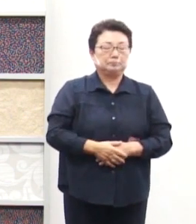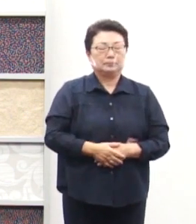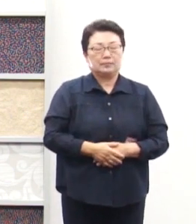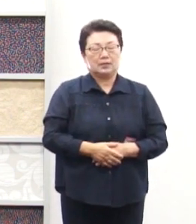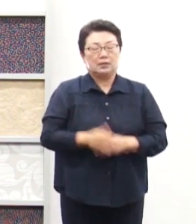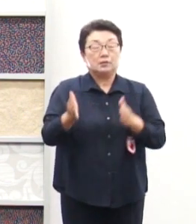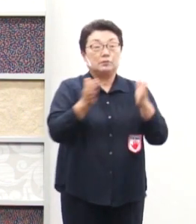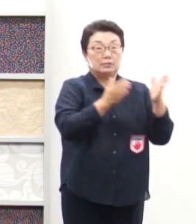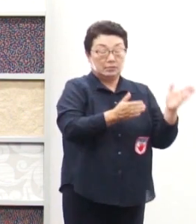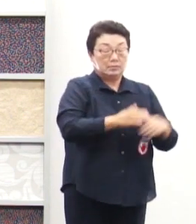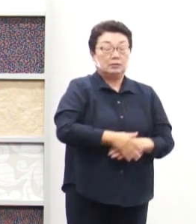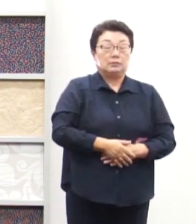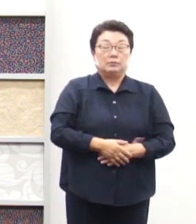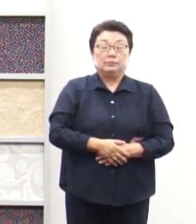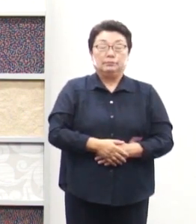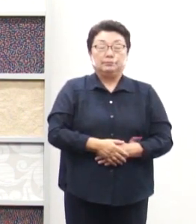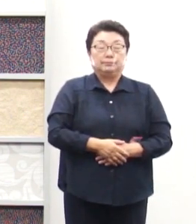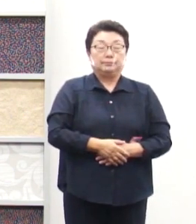また、